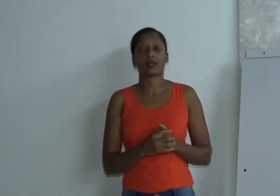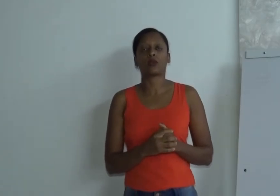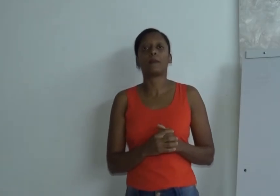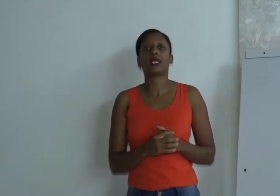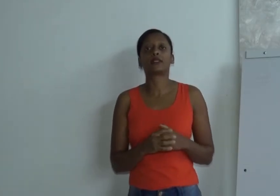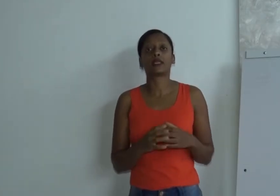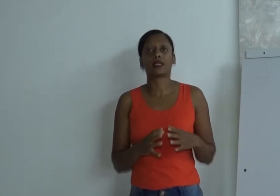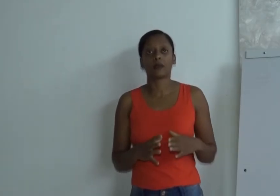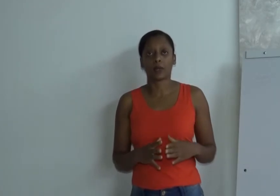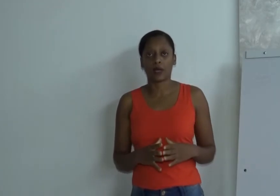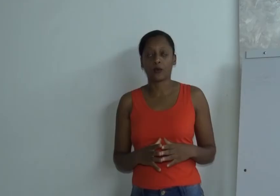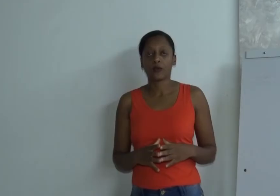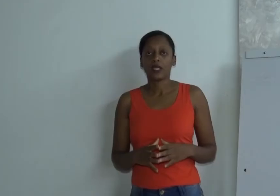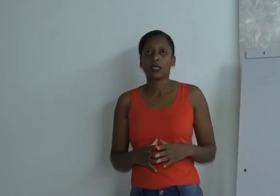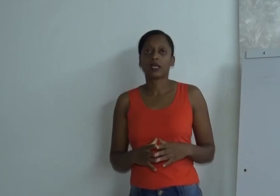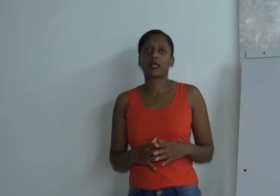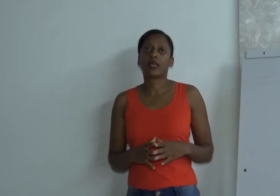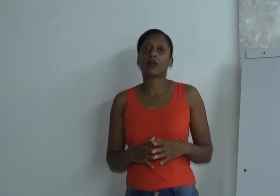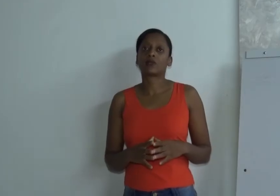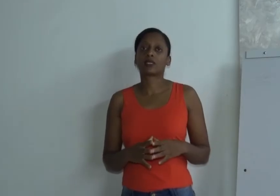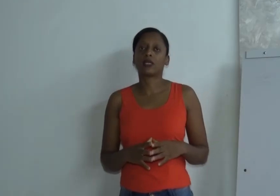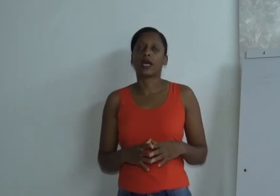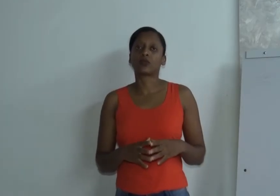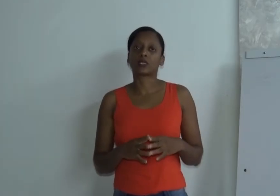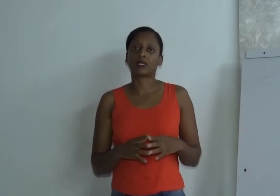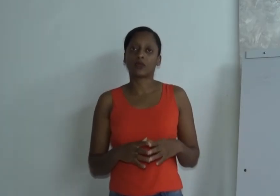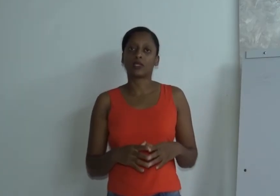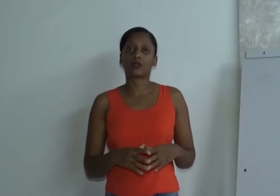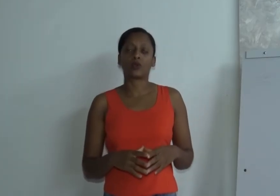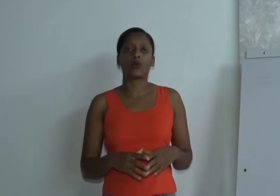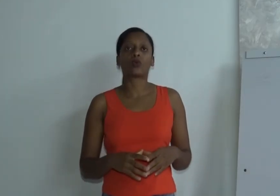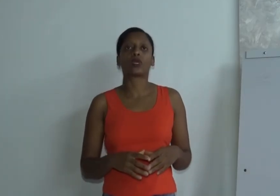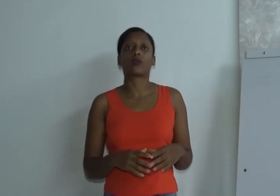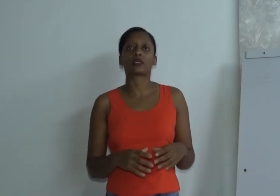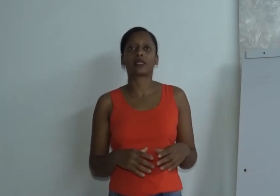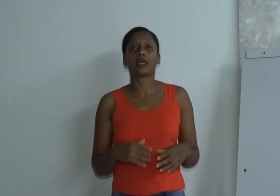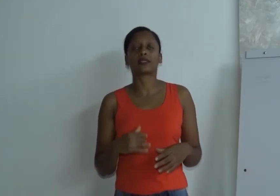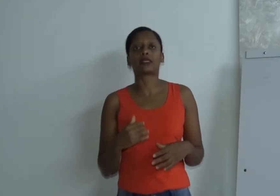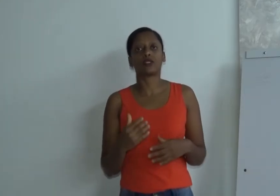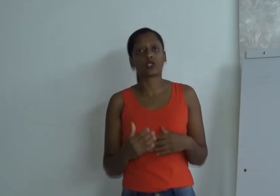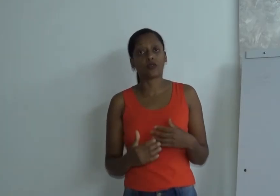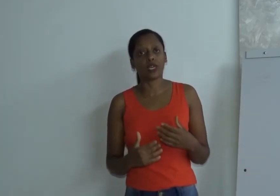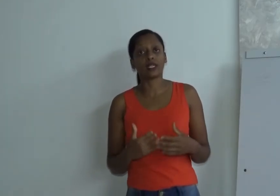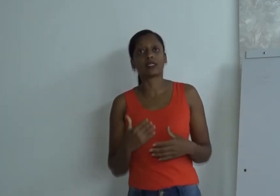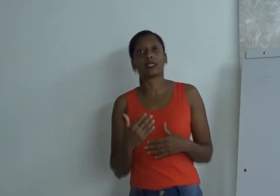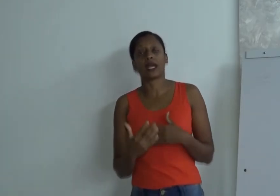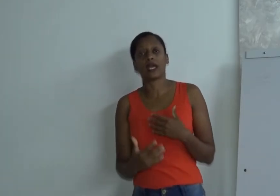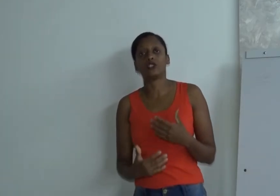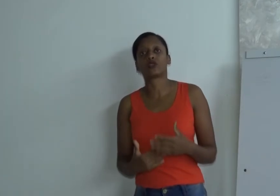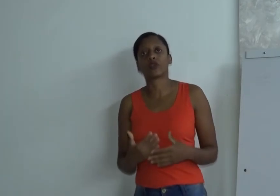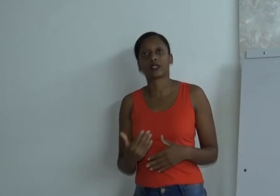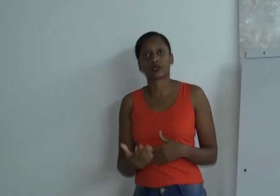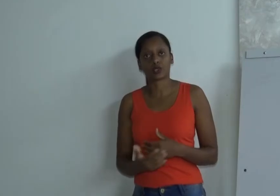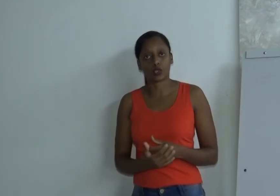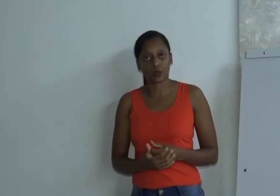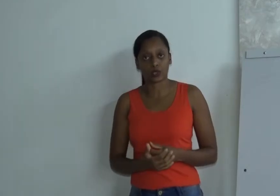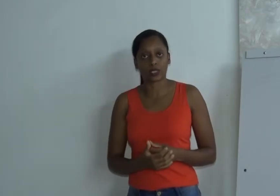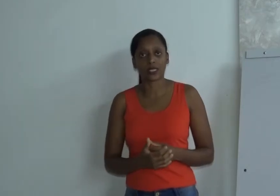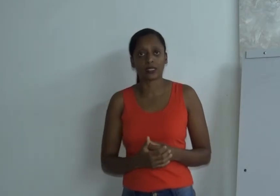célula mesenquimal, que ela é considerada uma célula tronco que consegue se diferenciar em diversos tipos de